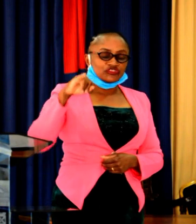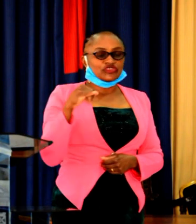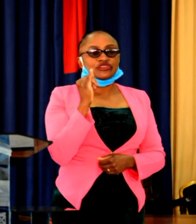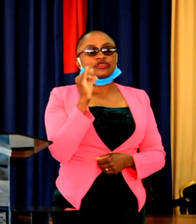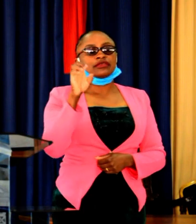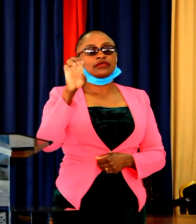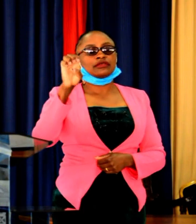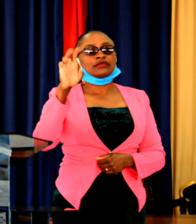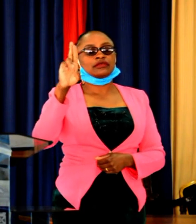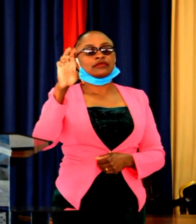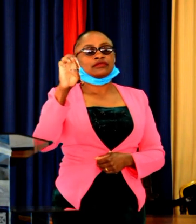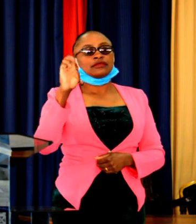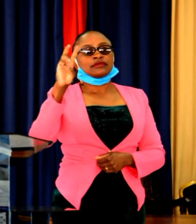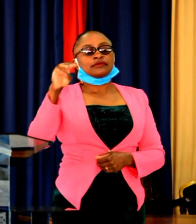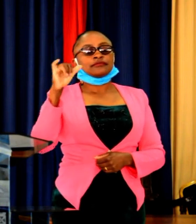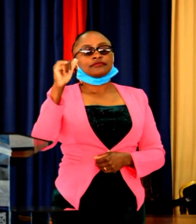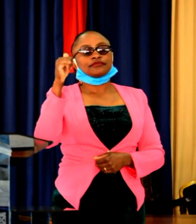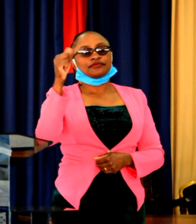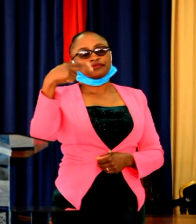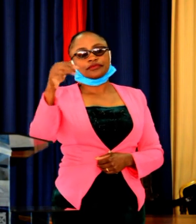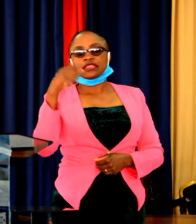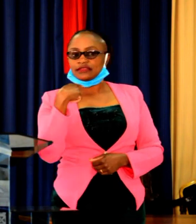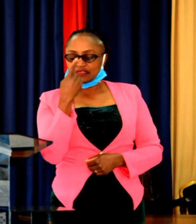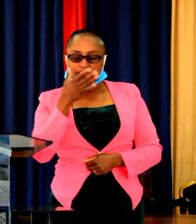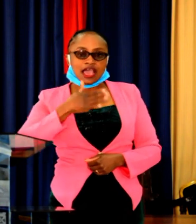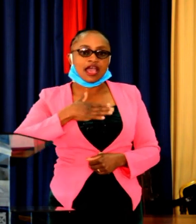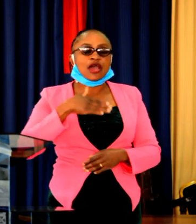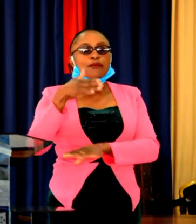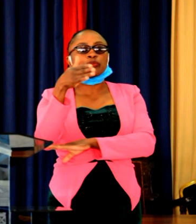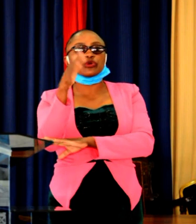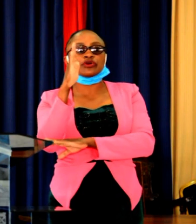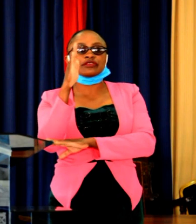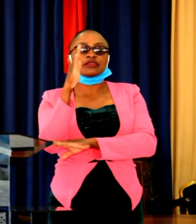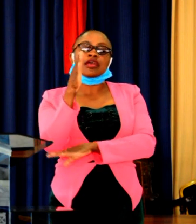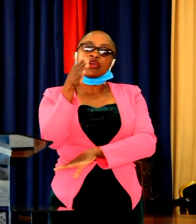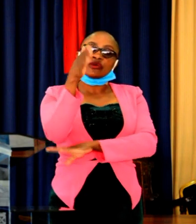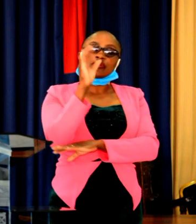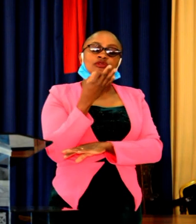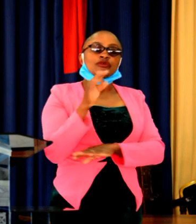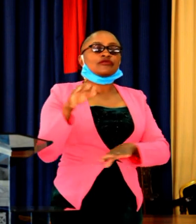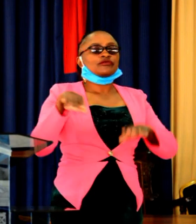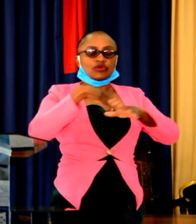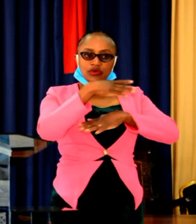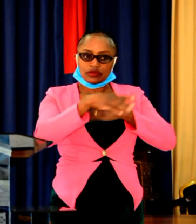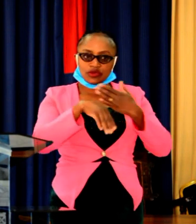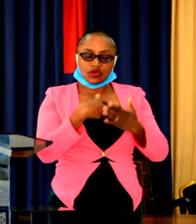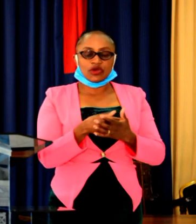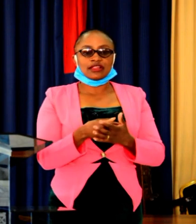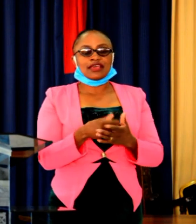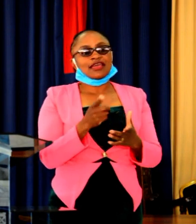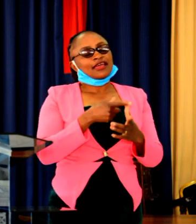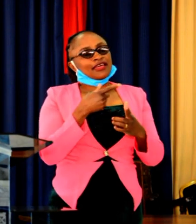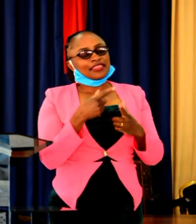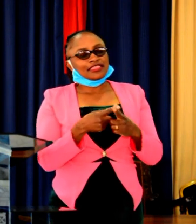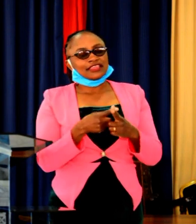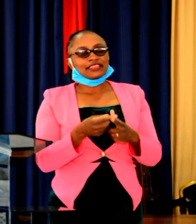mstari wa 27 unasema kwamba, "Tazama mimi ni Bwana, Mungu wa wote wenye mwili. Je, kuna